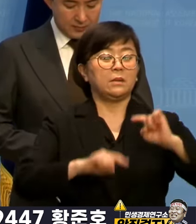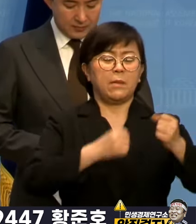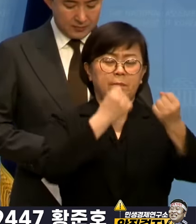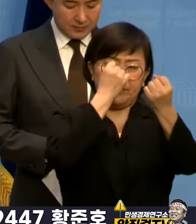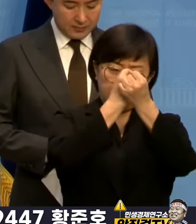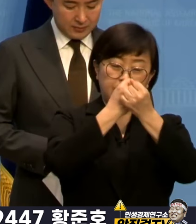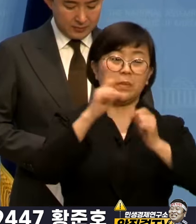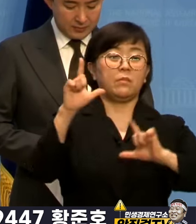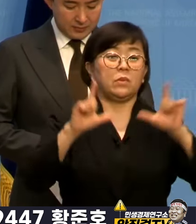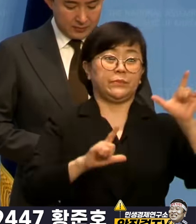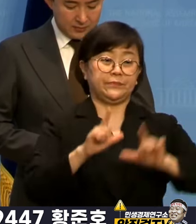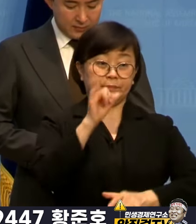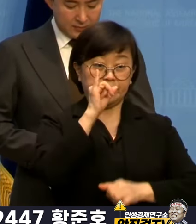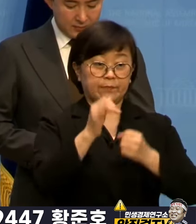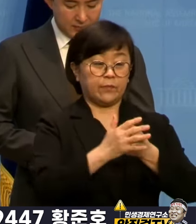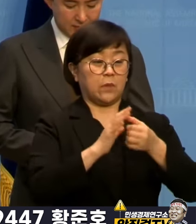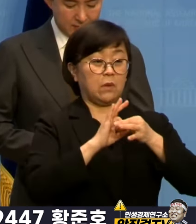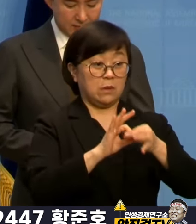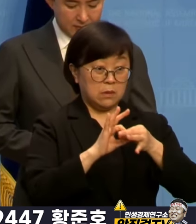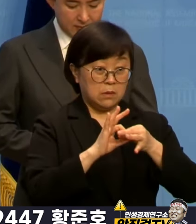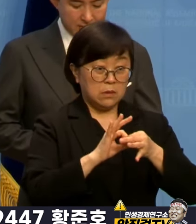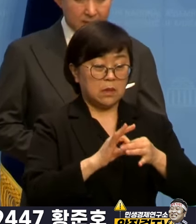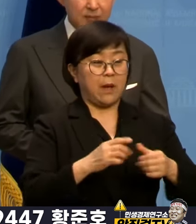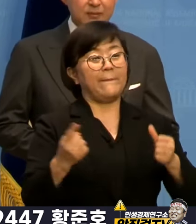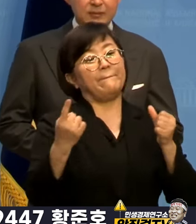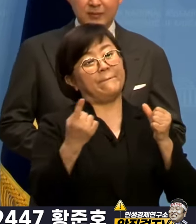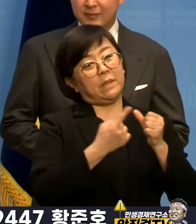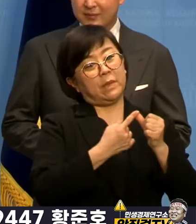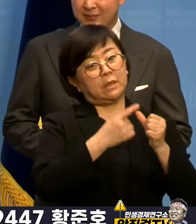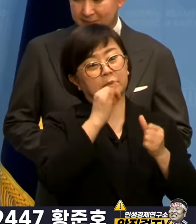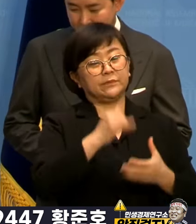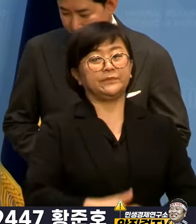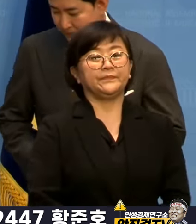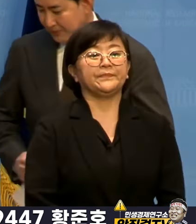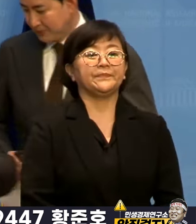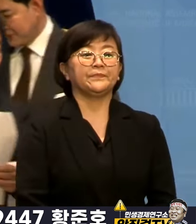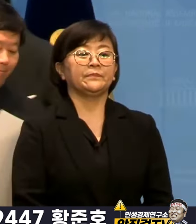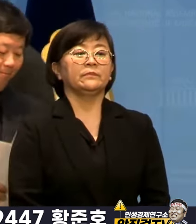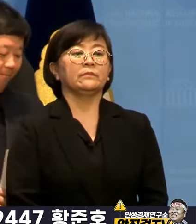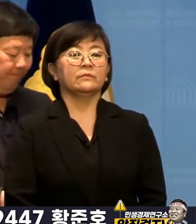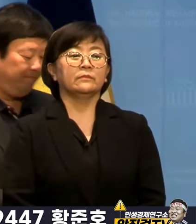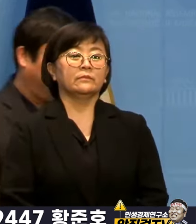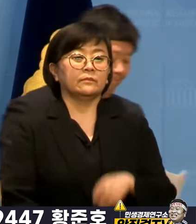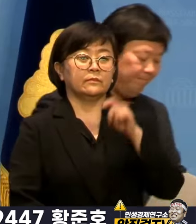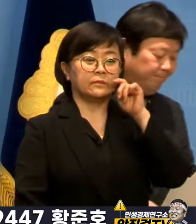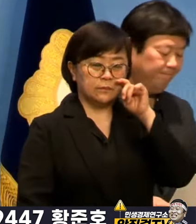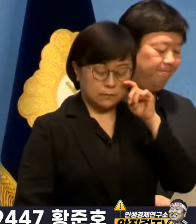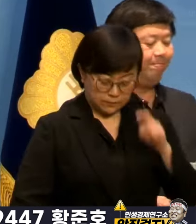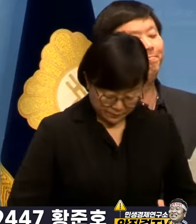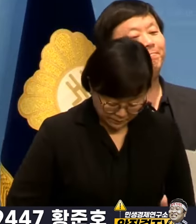뻔뻔하게 치고 있습니다. 관련하여 비판 말씀해 주시겠습니다.